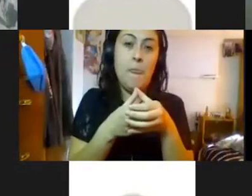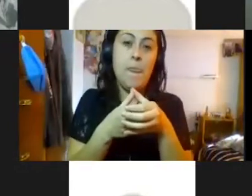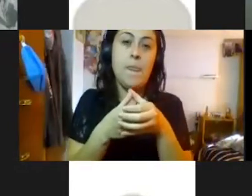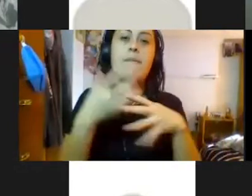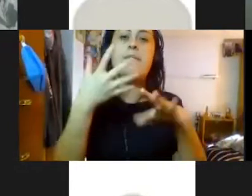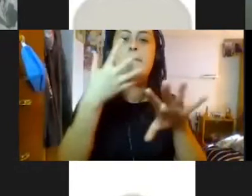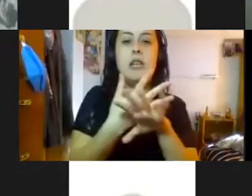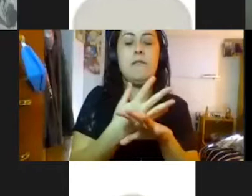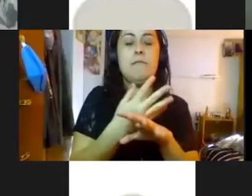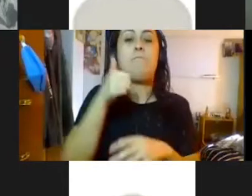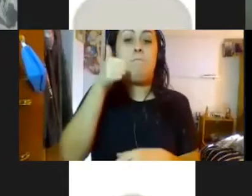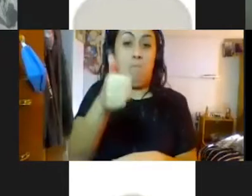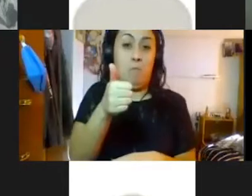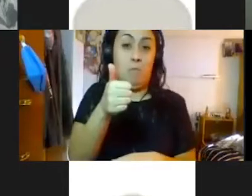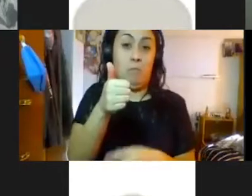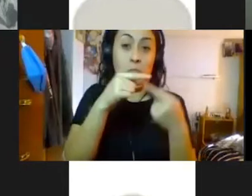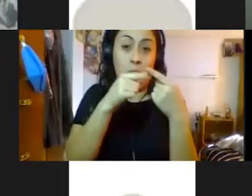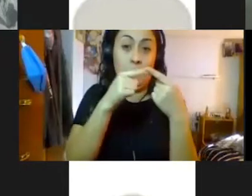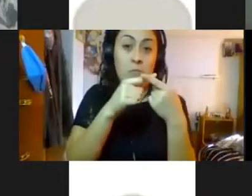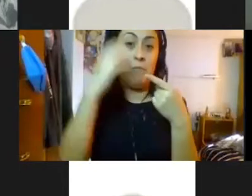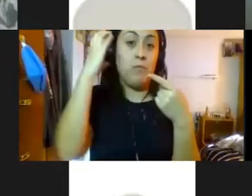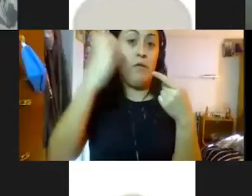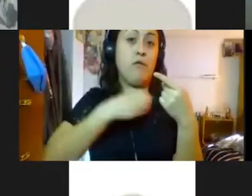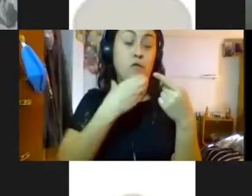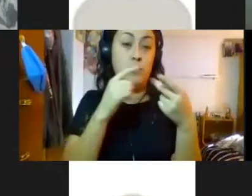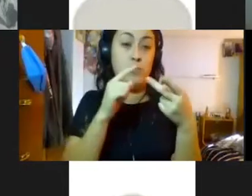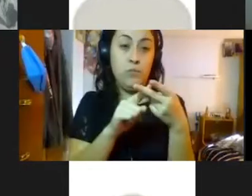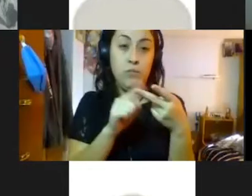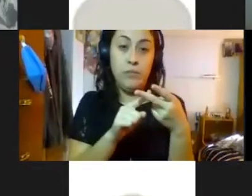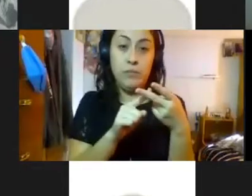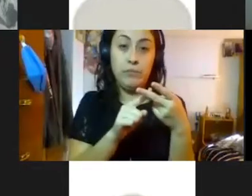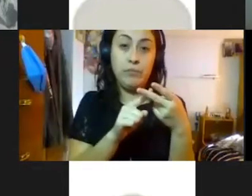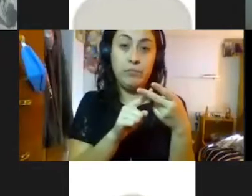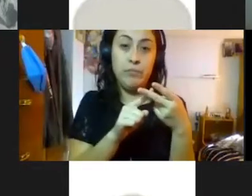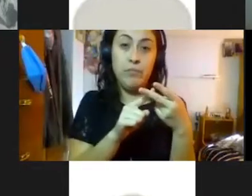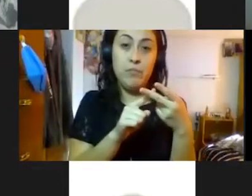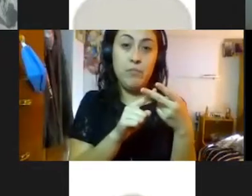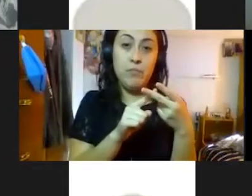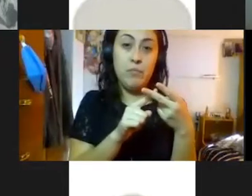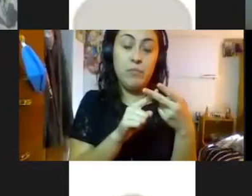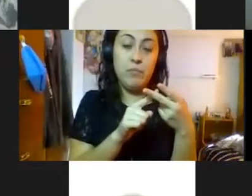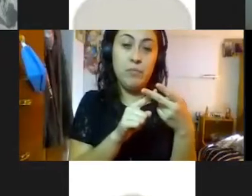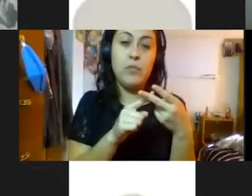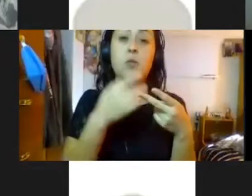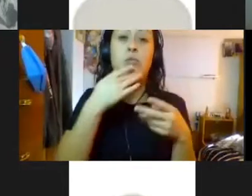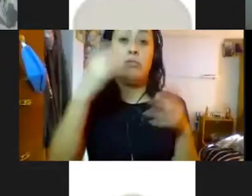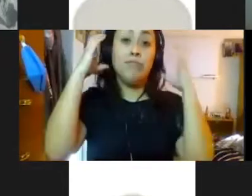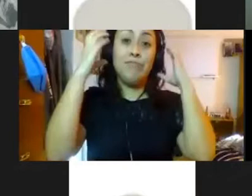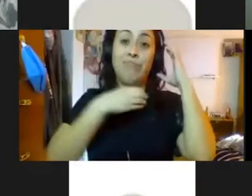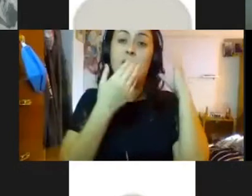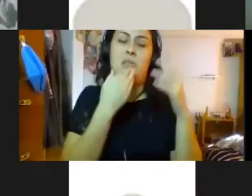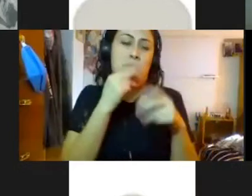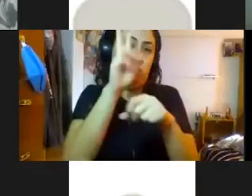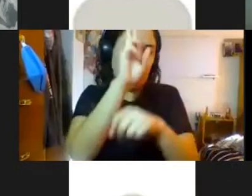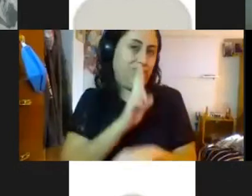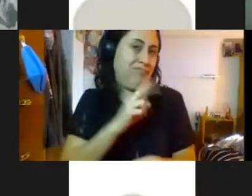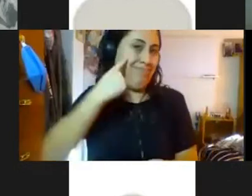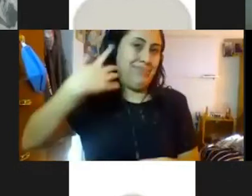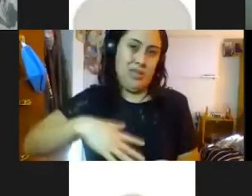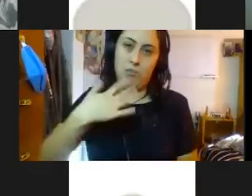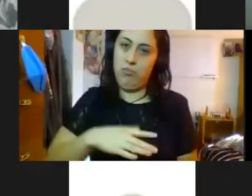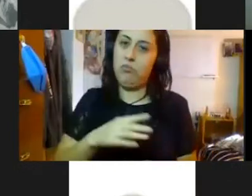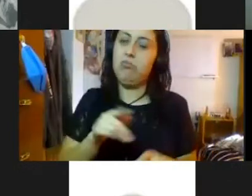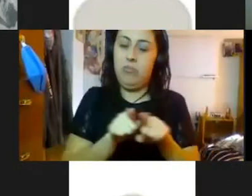director, es fonoaudiólogo y fonoaudióloga, que en la escuela toma un rol bastante importante en términos de cómo apoya efectivamente